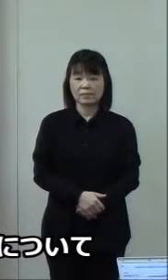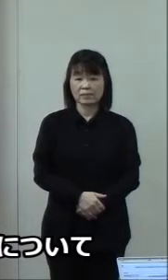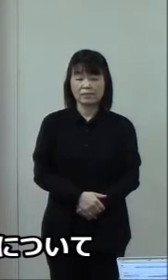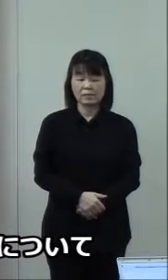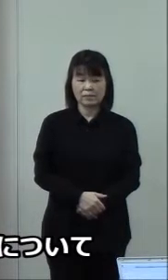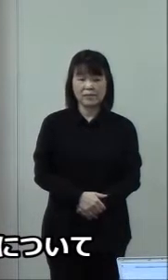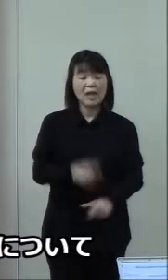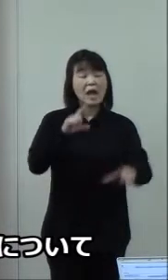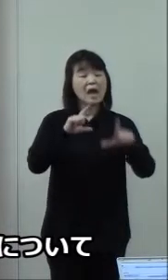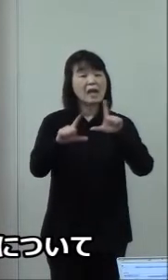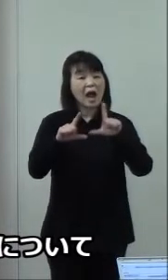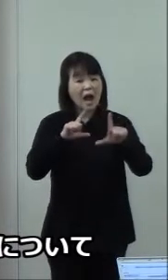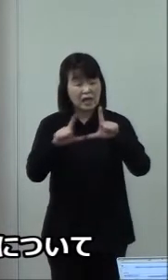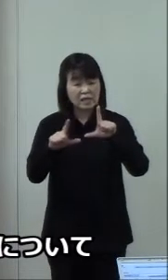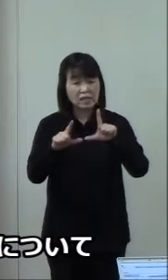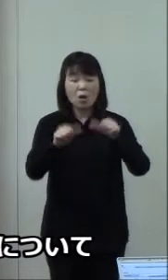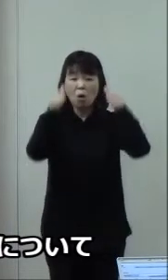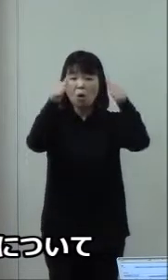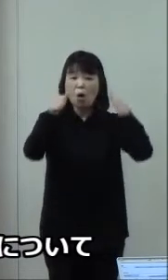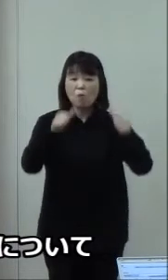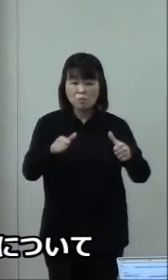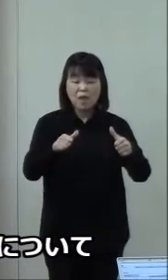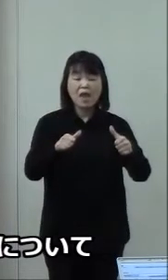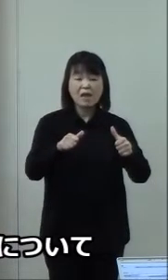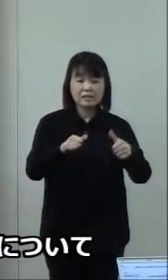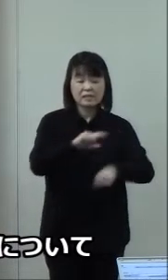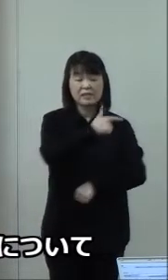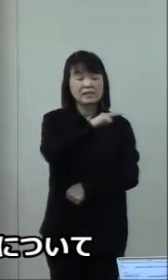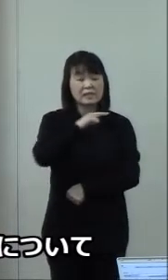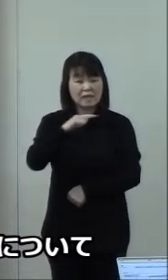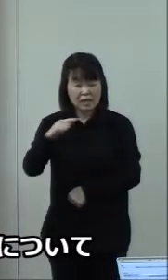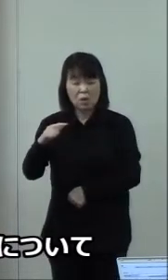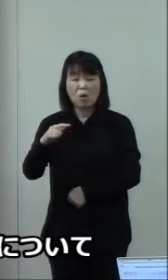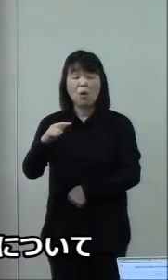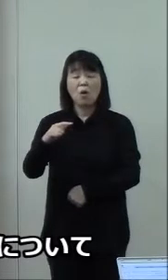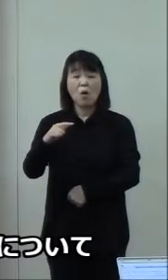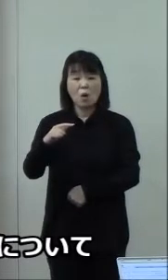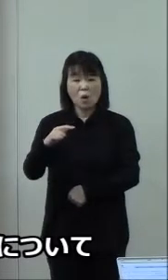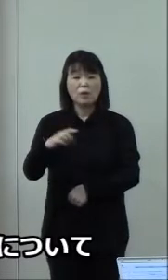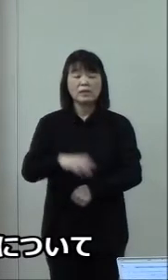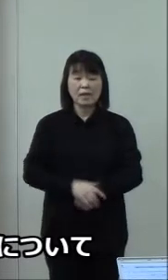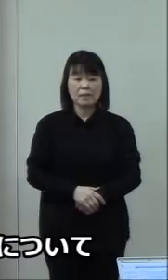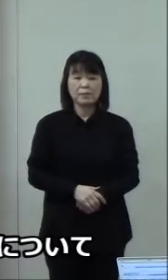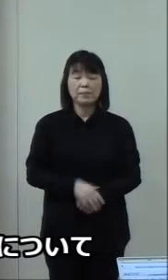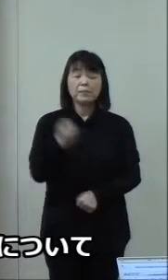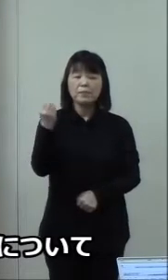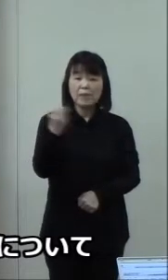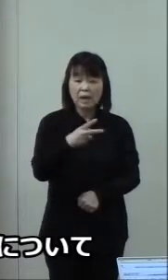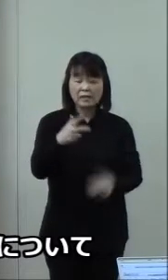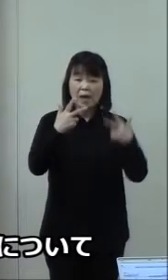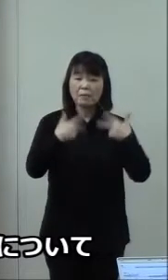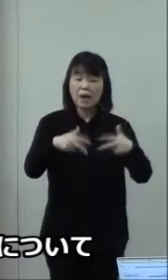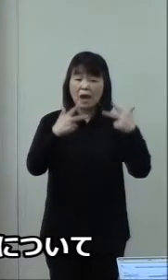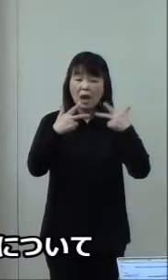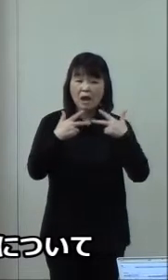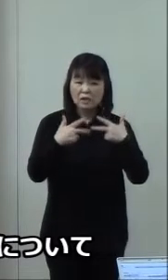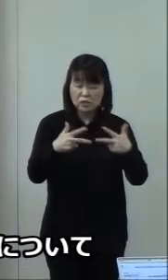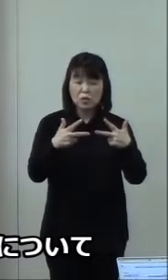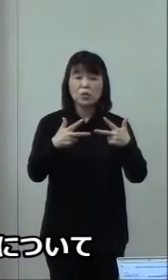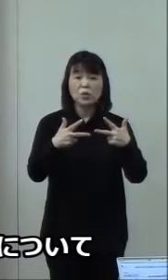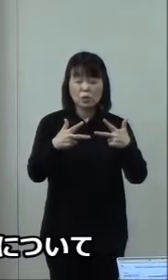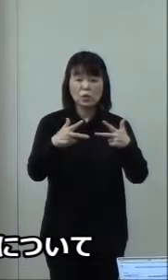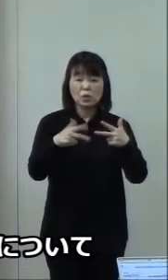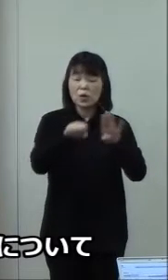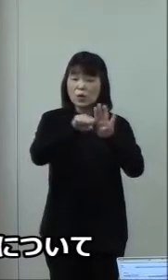LINE とか、ホームページ、さまざまなところでですね、今毎週ケーブルテレビを使ってですね、お知らせすると